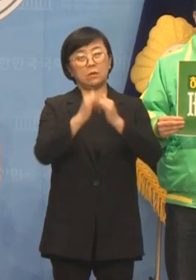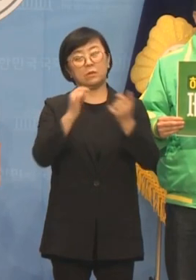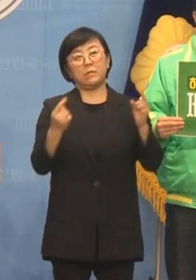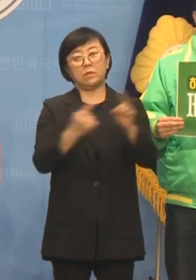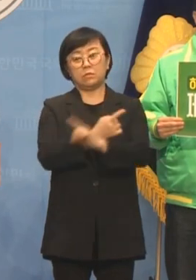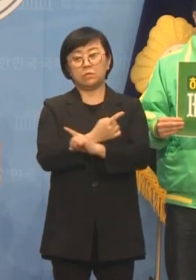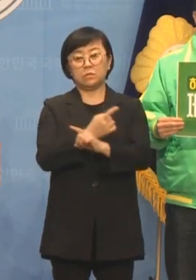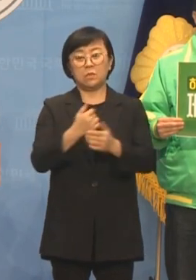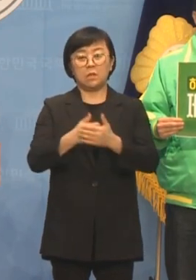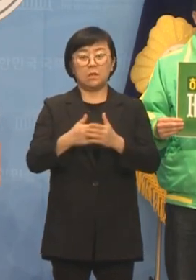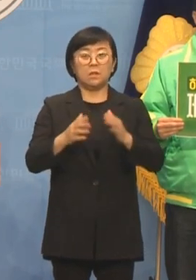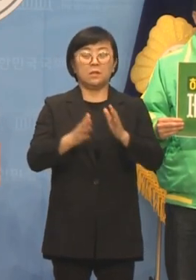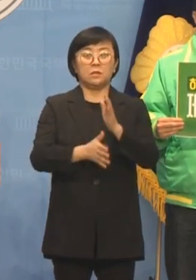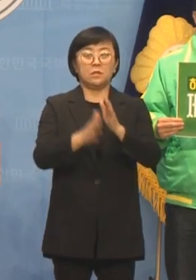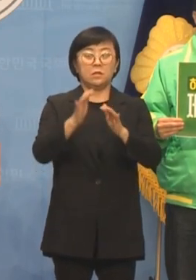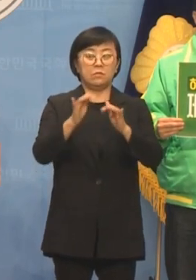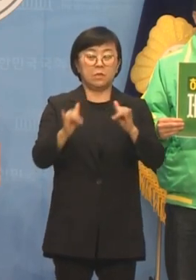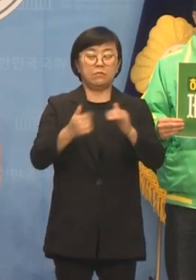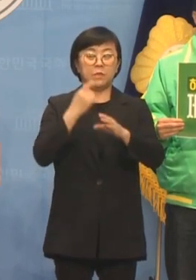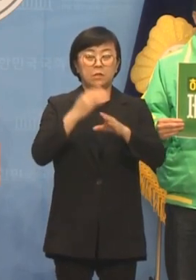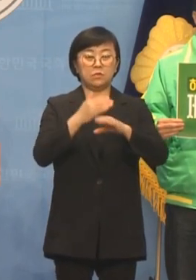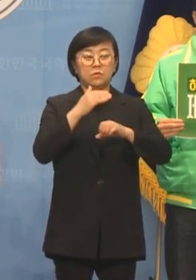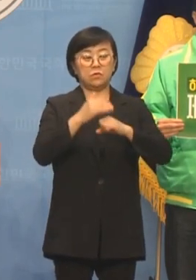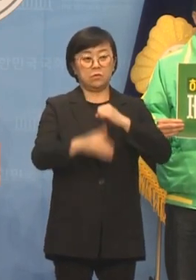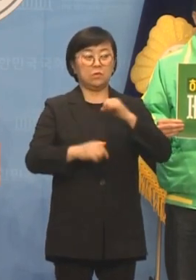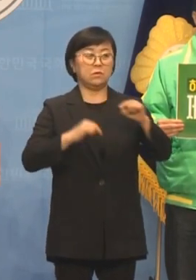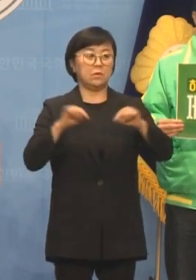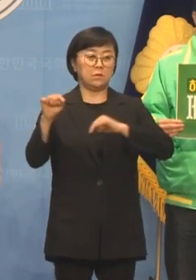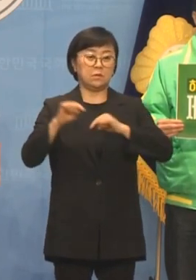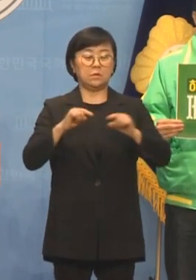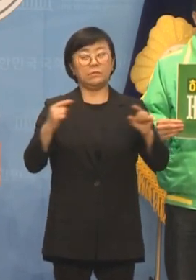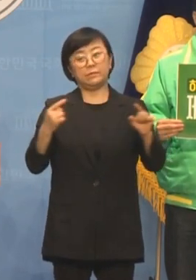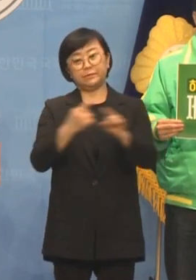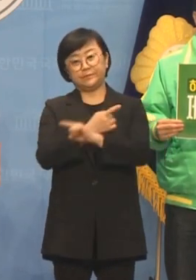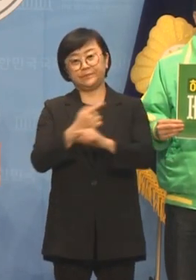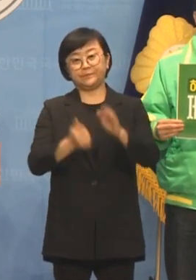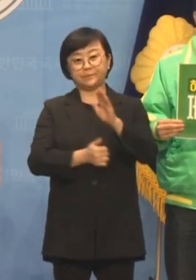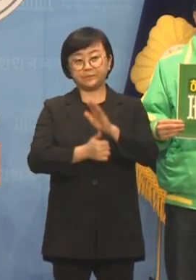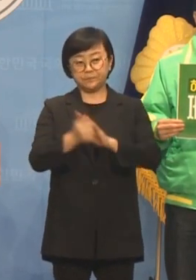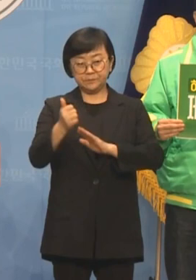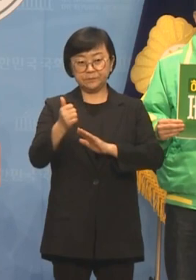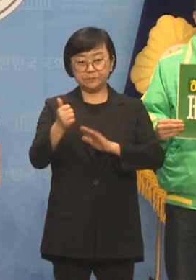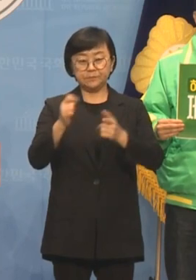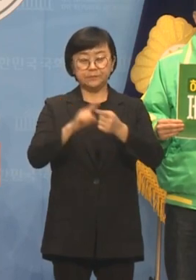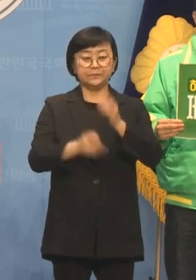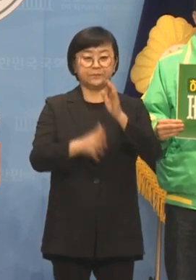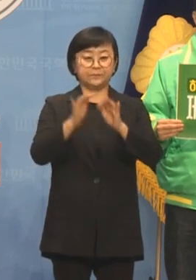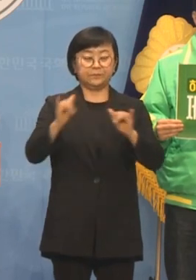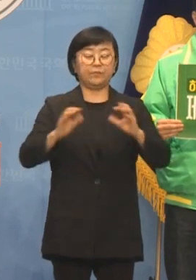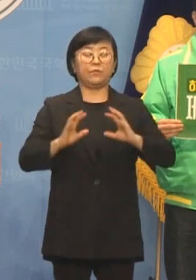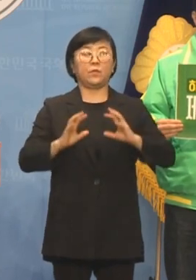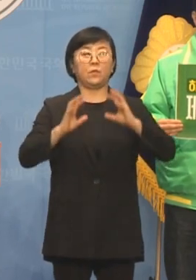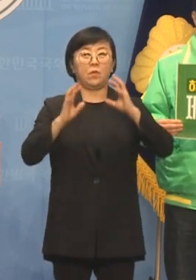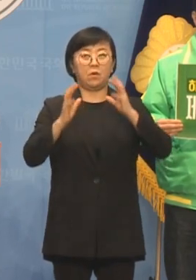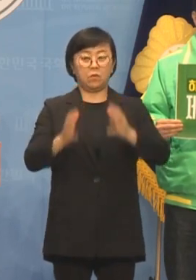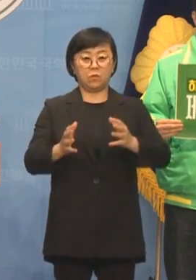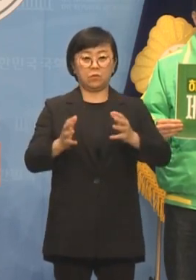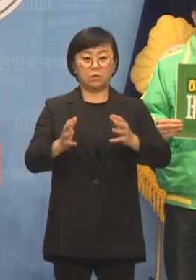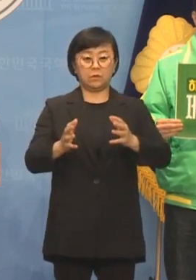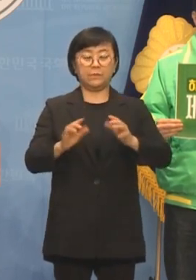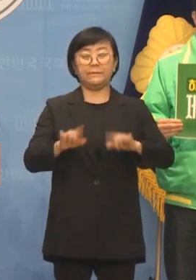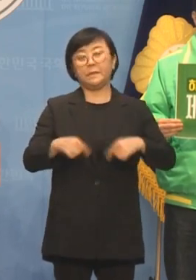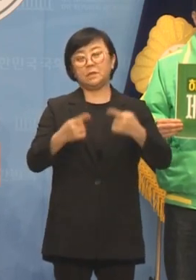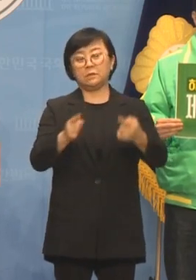전하고 시민 공유 민주주의로 정치를 전환해서 희망의 제칠 시민 공학으로 나아가자고